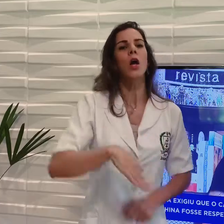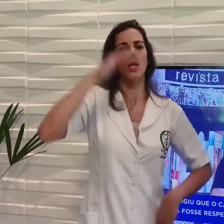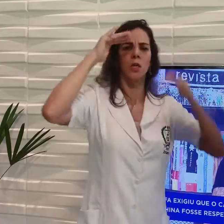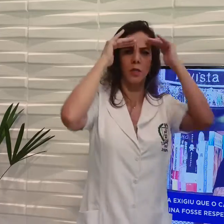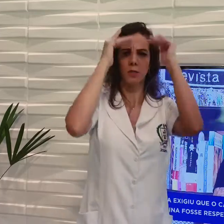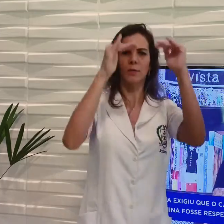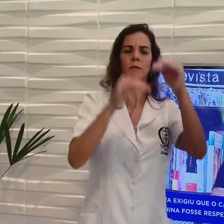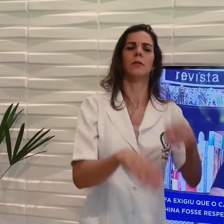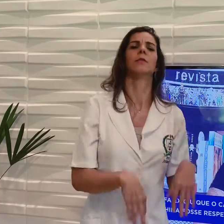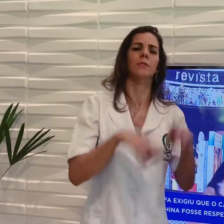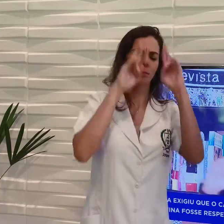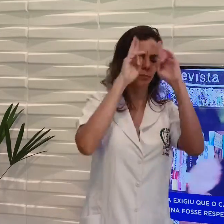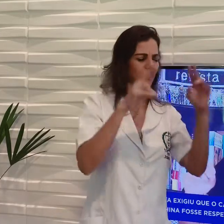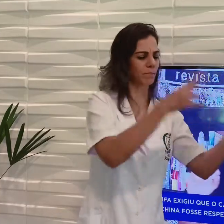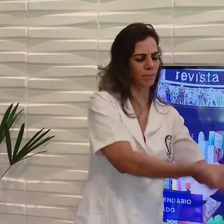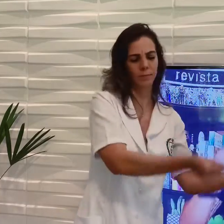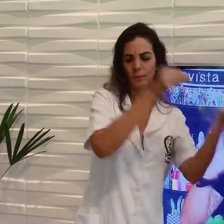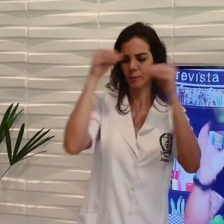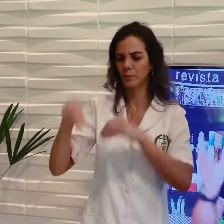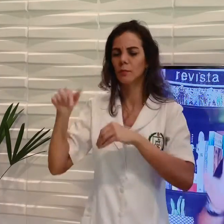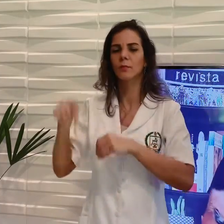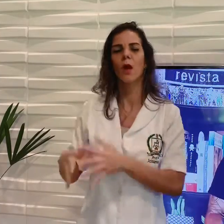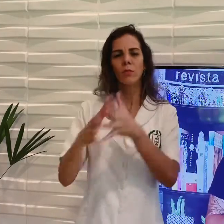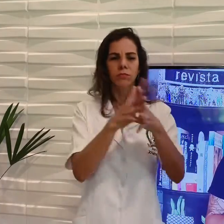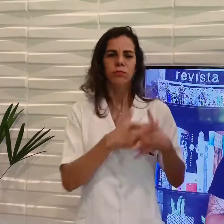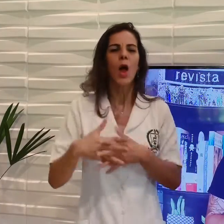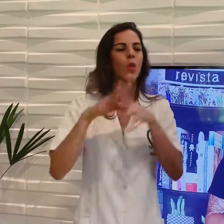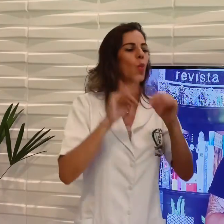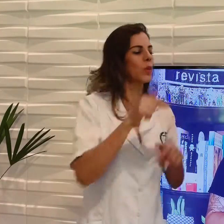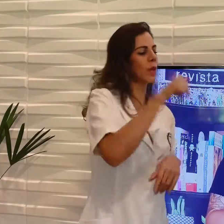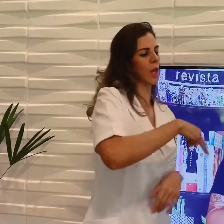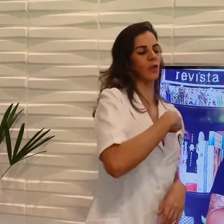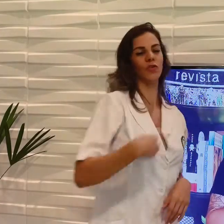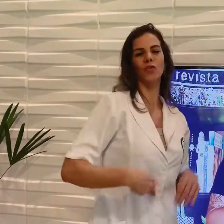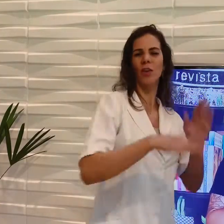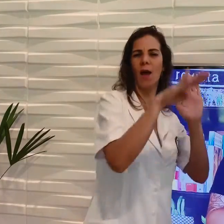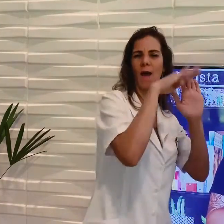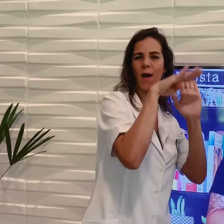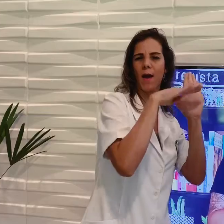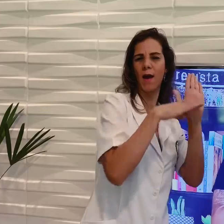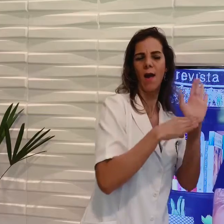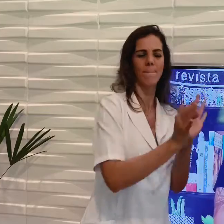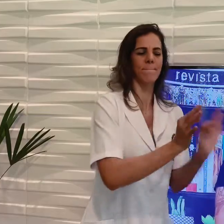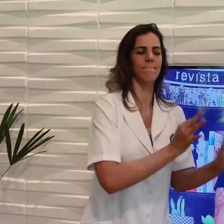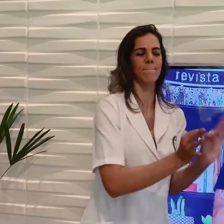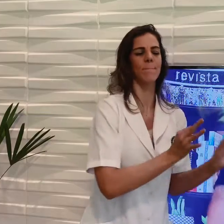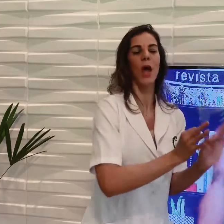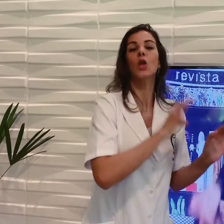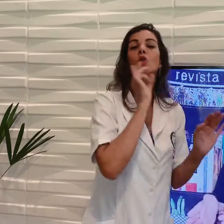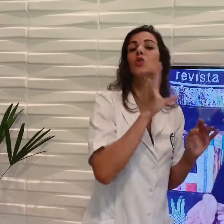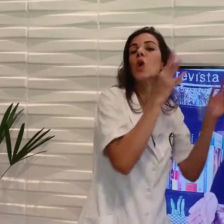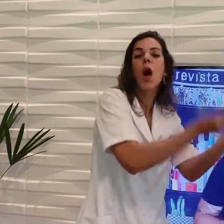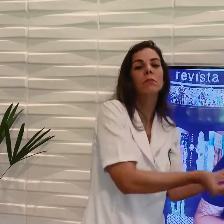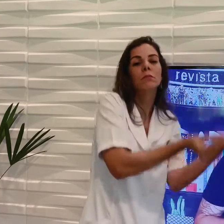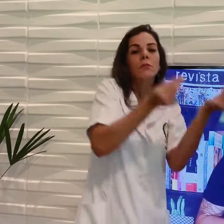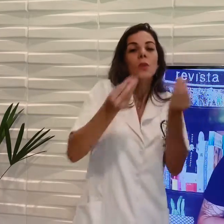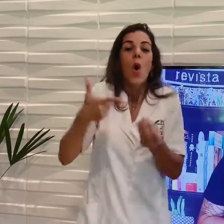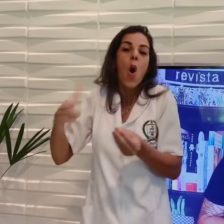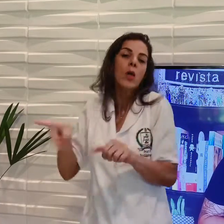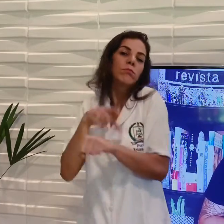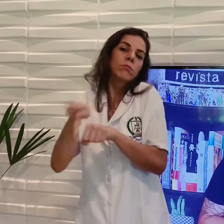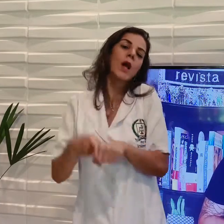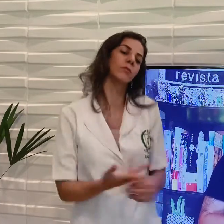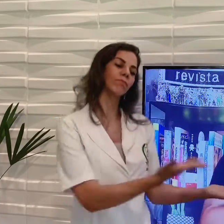Mundo. Então aquilo que a China já tinha organizado, aquele roteiro que a China já tinha mais ou menos estabelecido, ele seria apenas transferido para o país